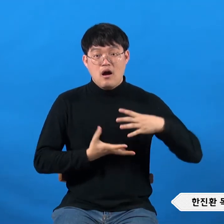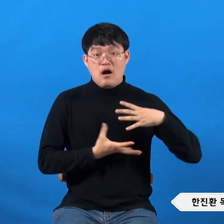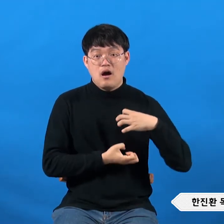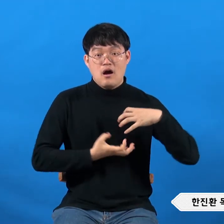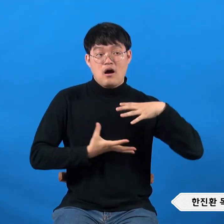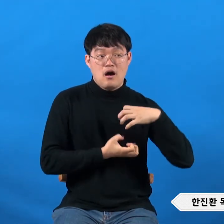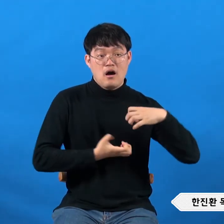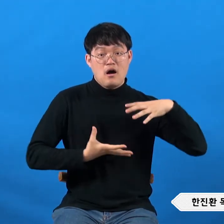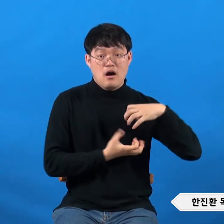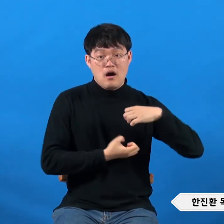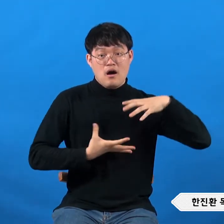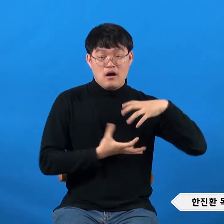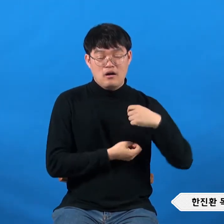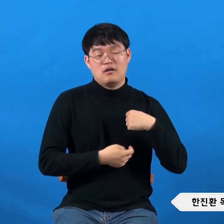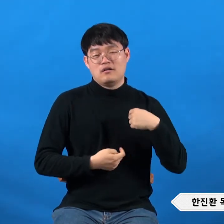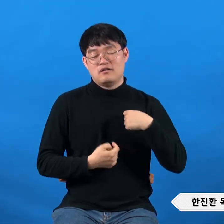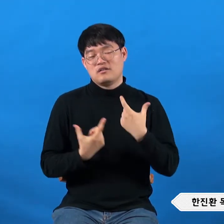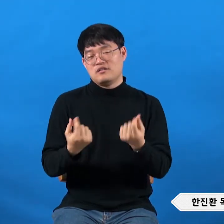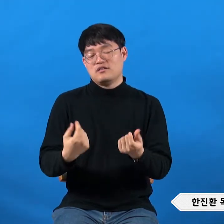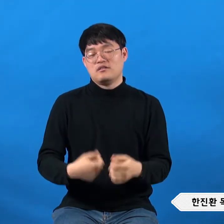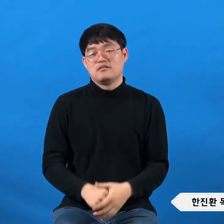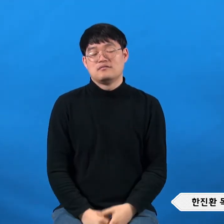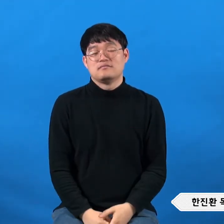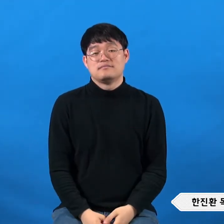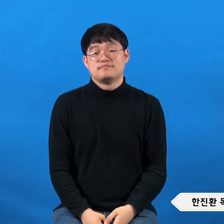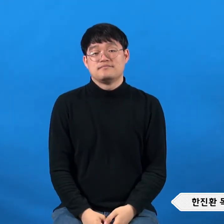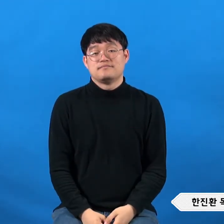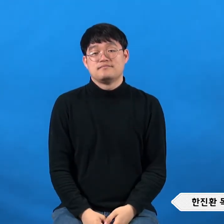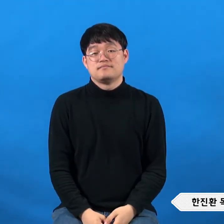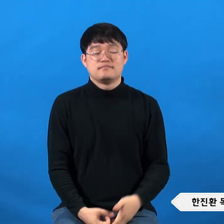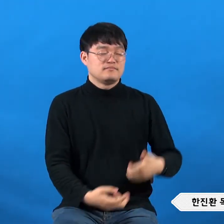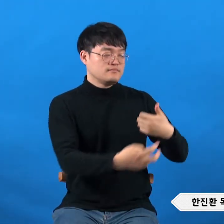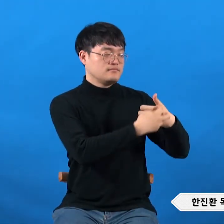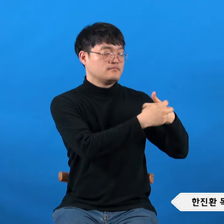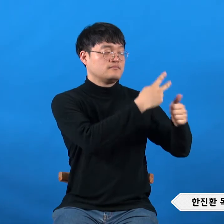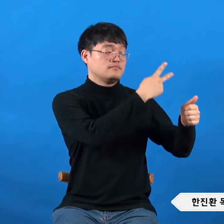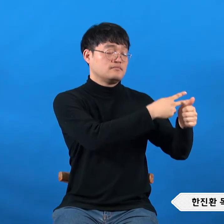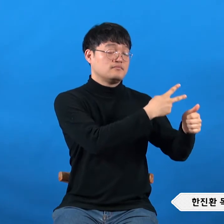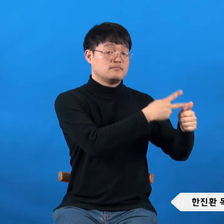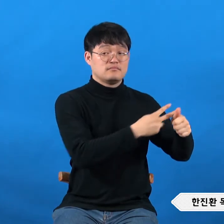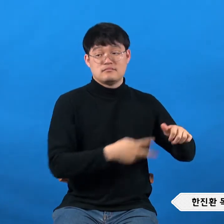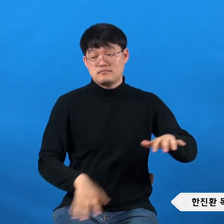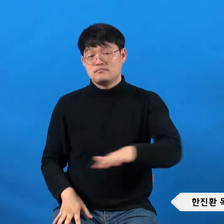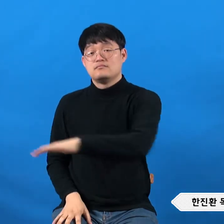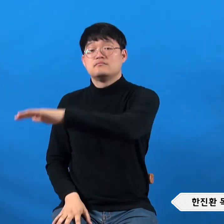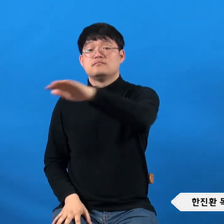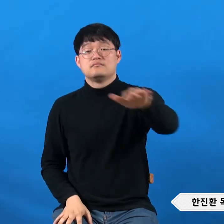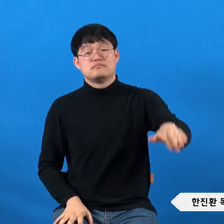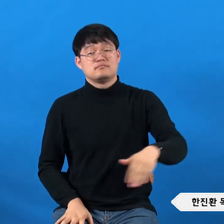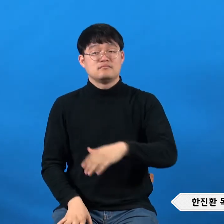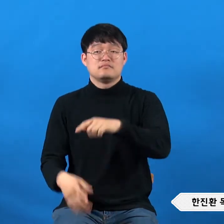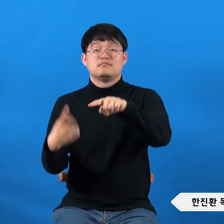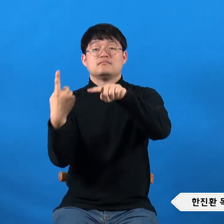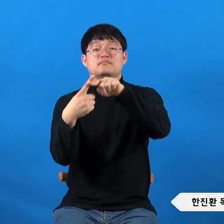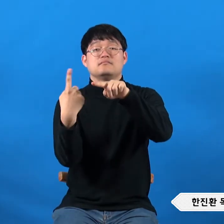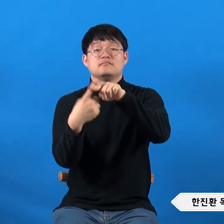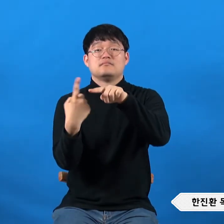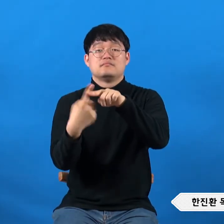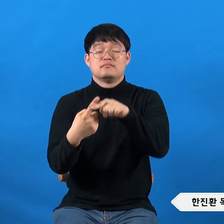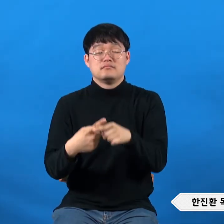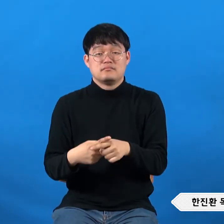심장이 터지기 일보 전까지는 갈 것 같습니다. 그 의사나 우리나 다